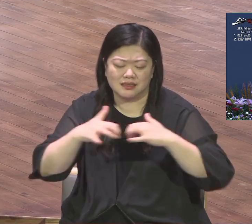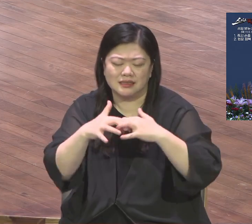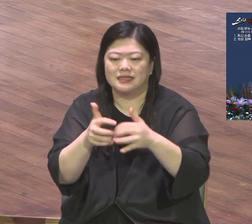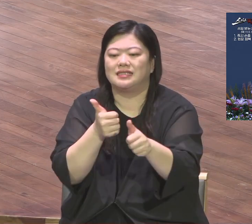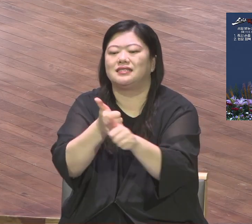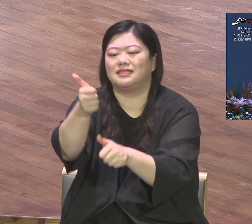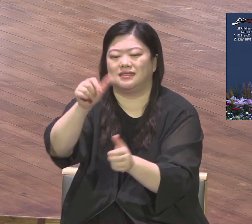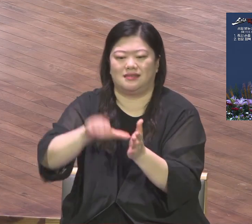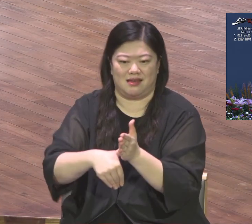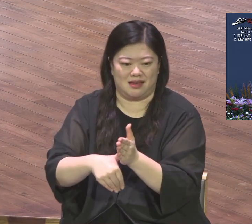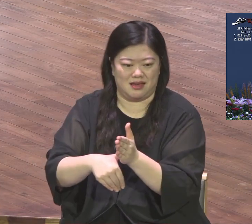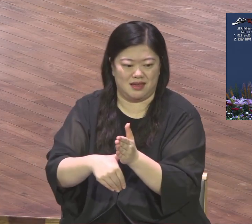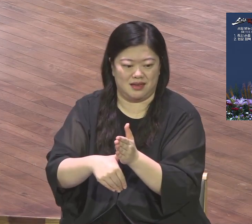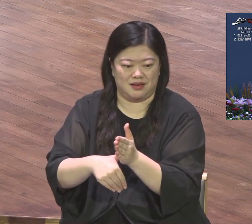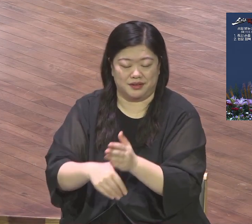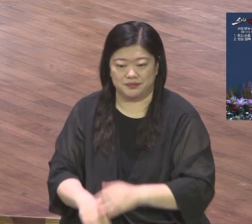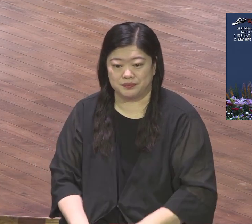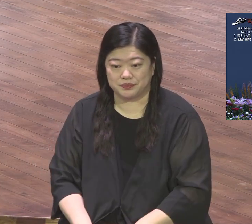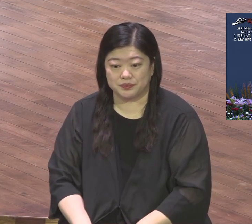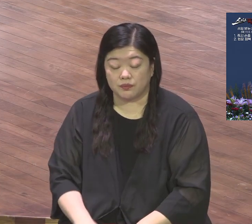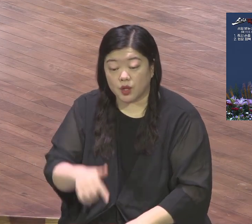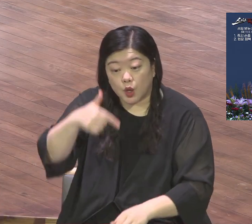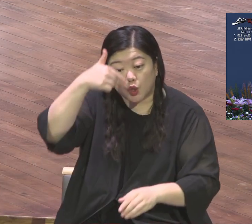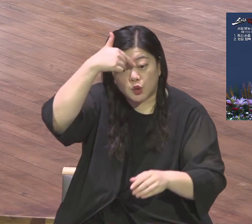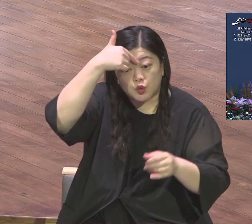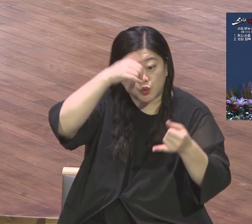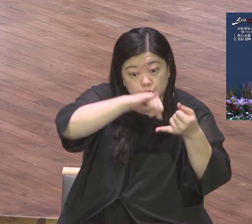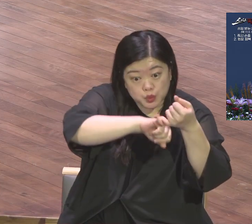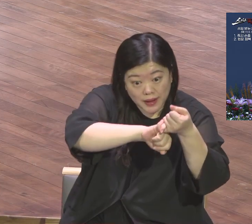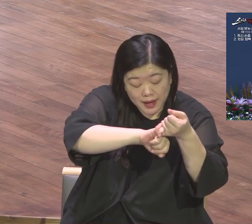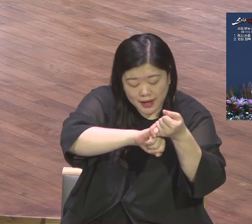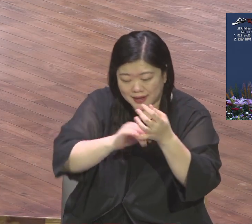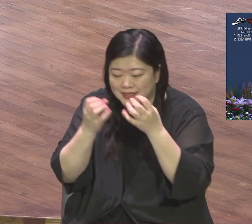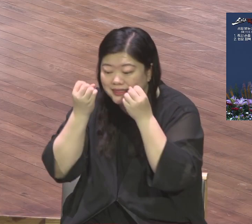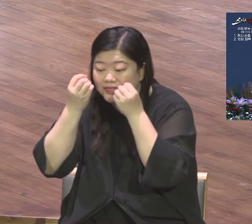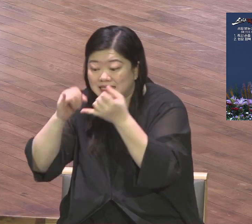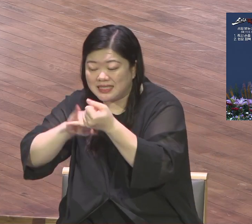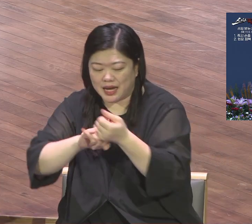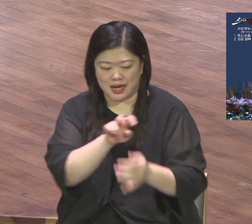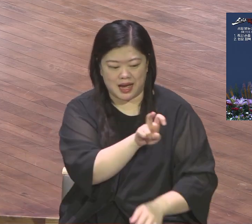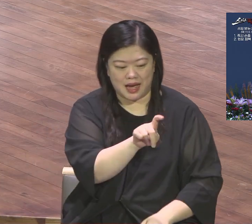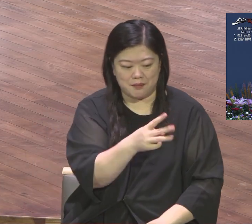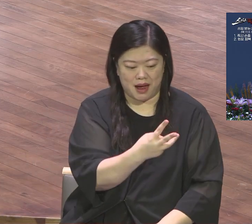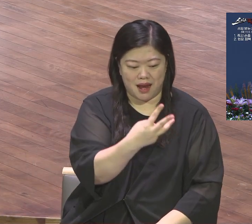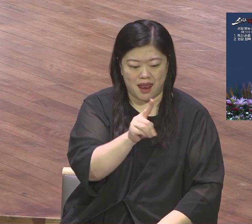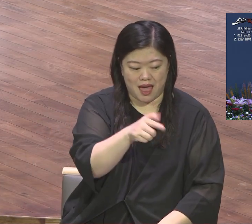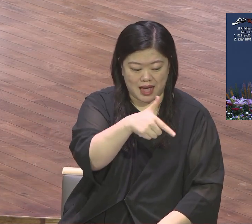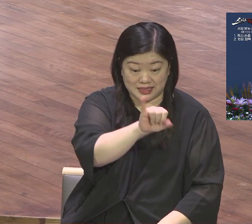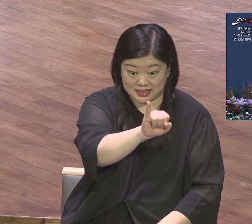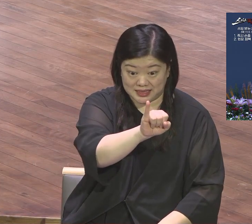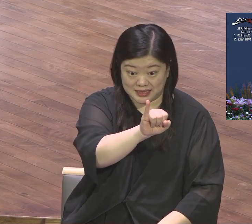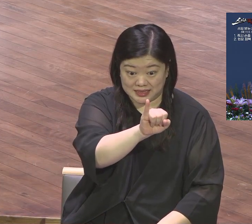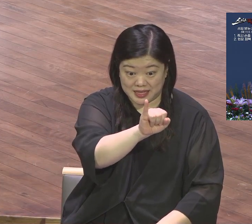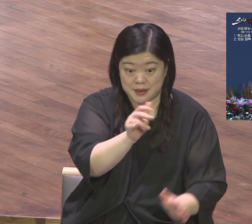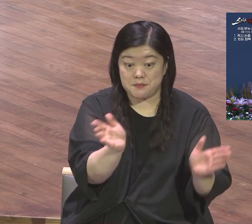종려나무 가지를 흔든 이유가 있어요. 구약과 신약 중간기에 이 중간기 BC